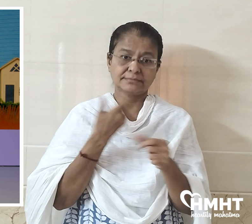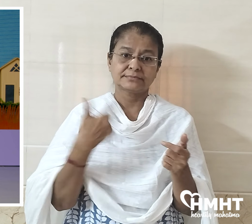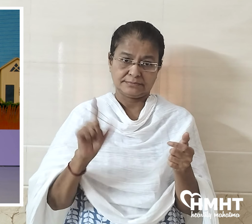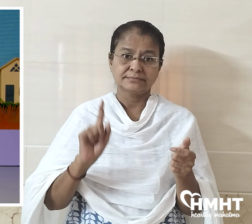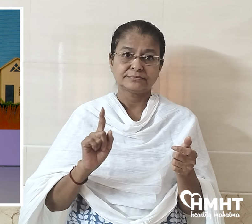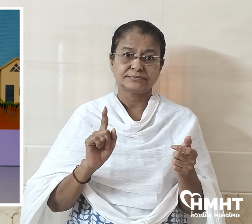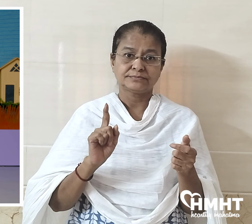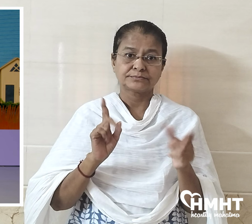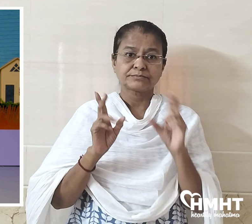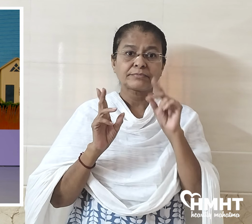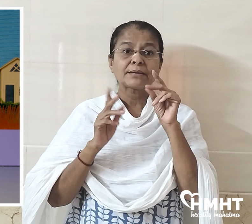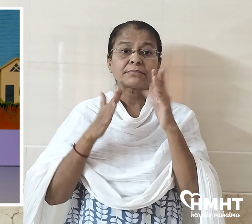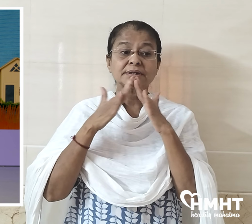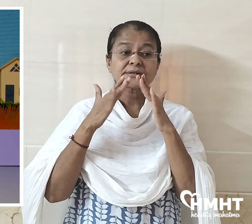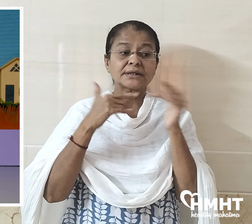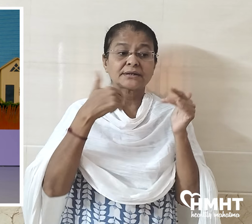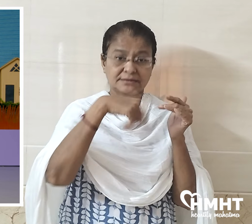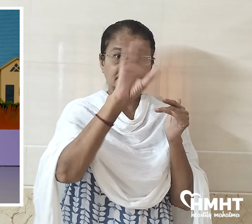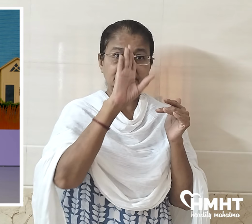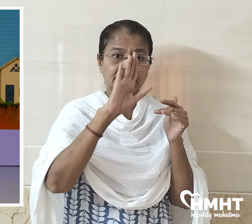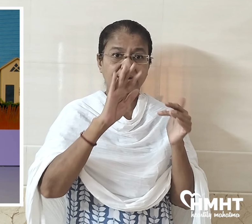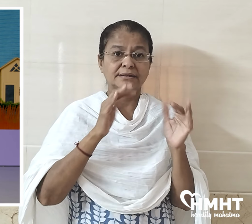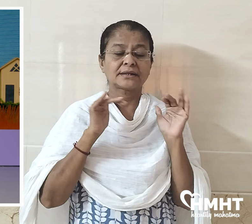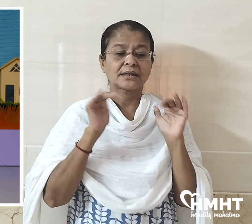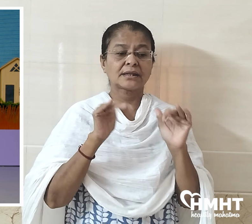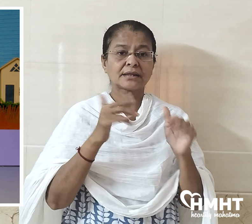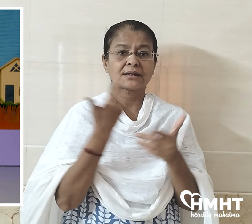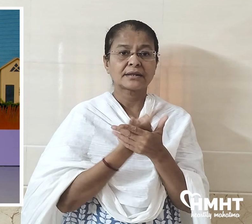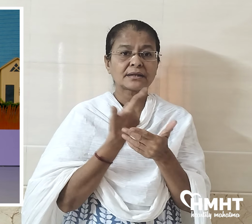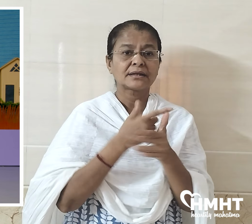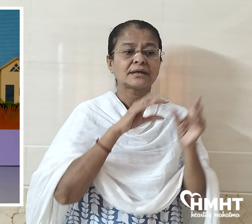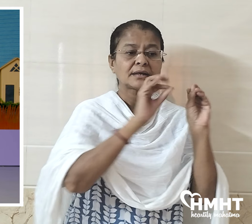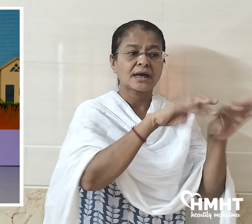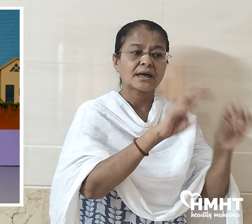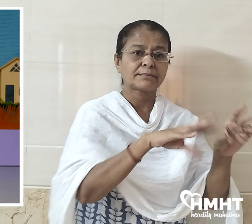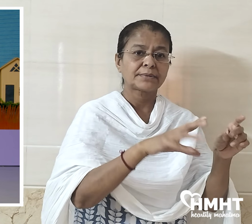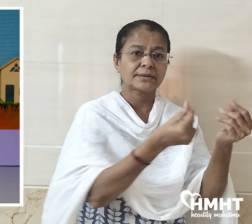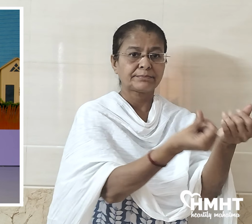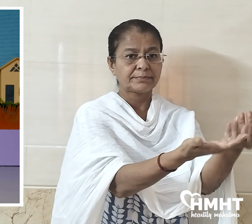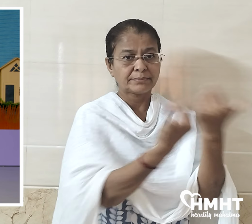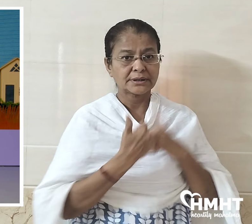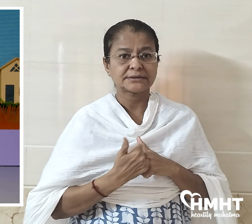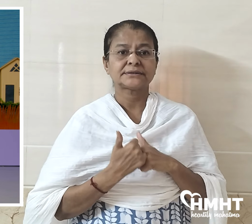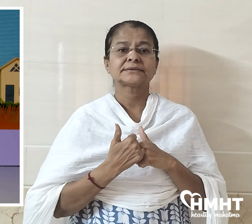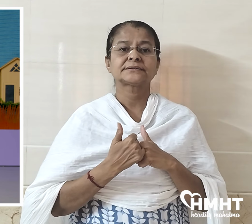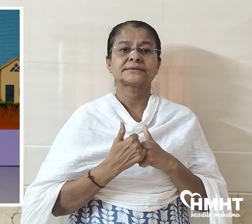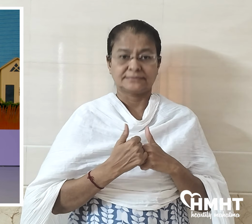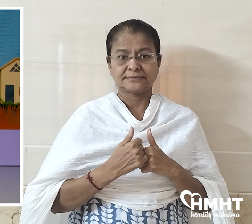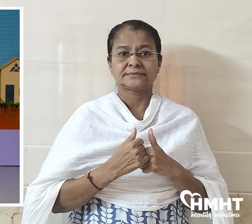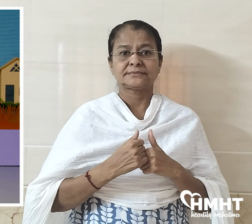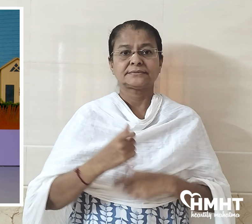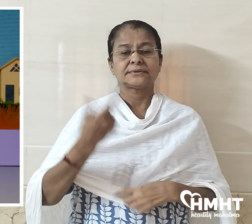રસોઈ બનાવી અને પૈસા કમાવીને ઘર નભાવે છે. શું કરે? પણ એ બધું સિન્સિયરિટી. હસબન્ડ